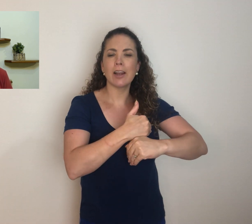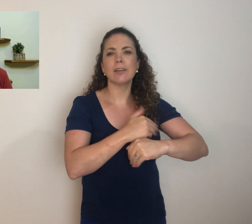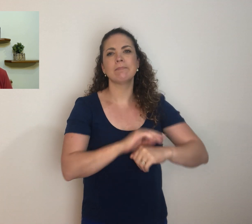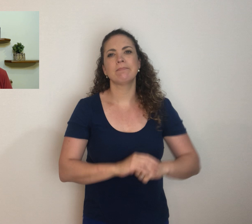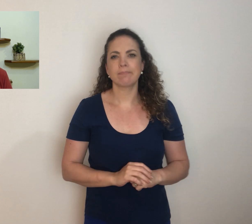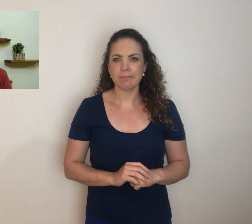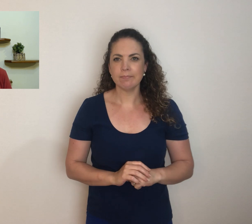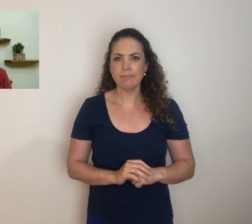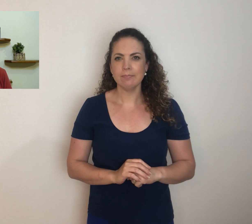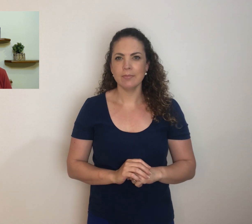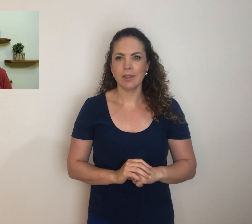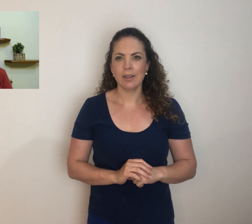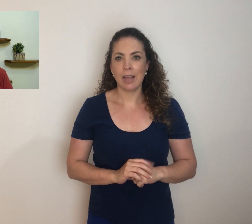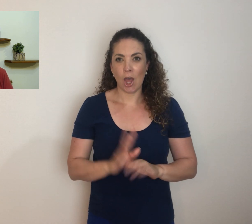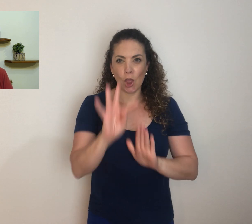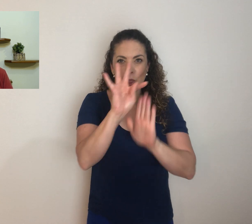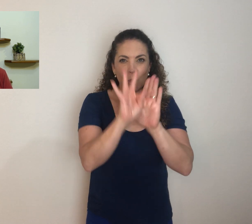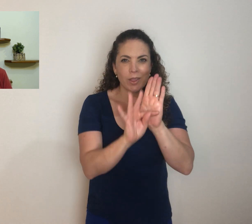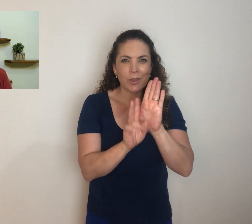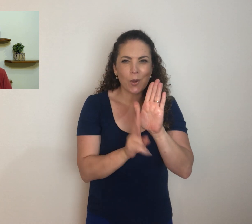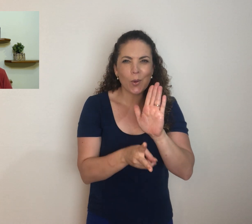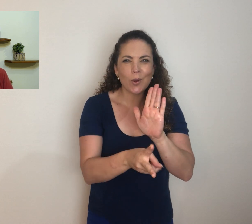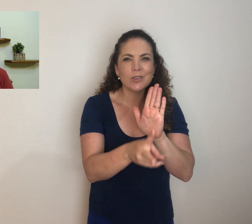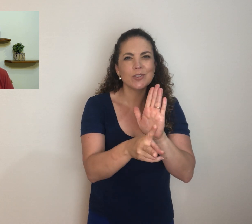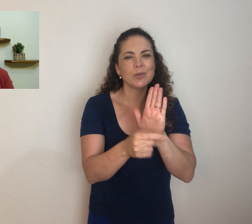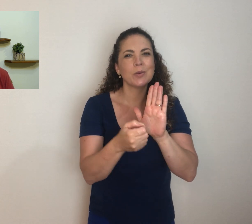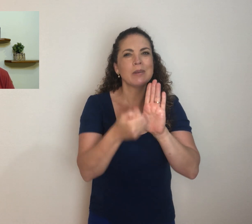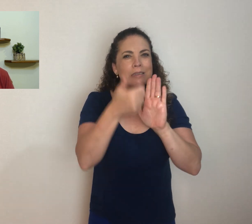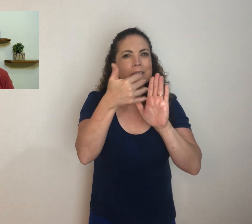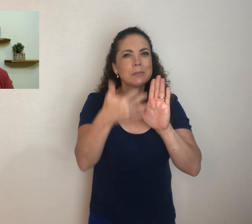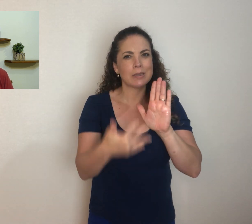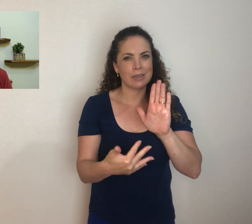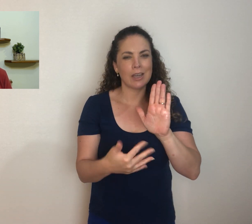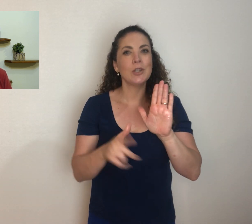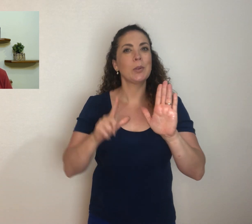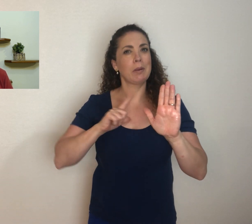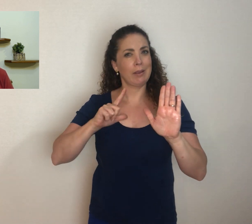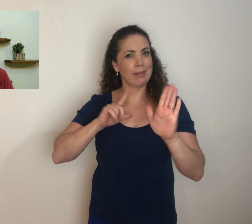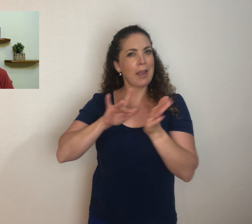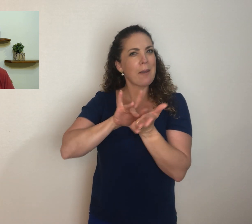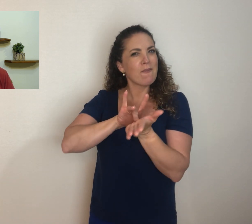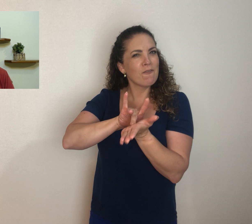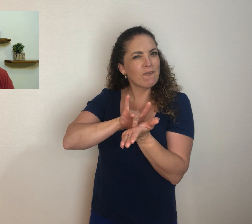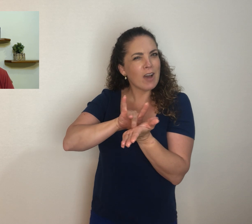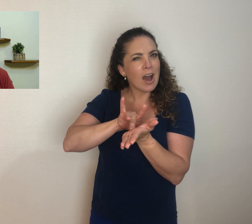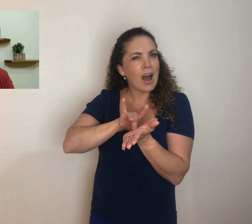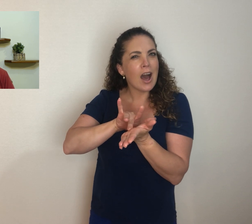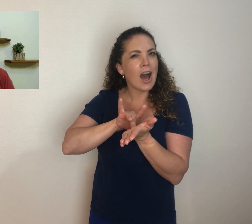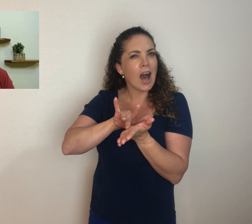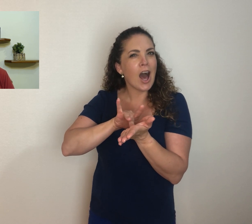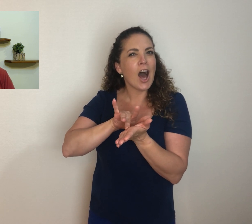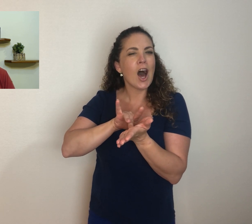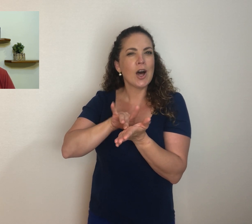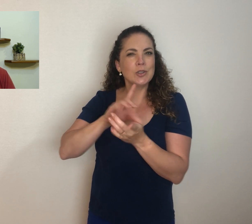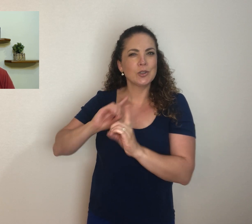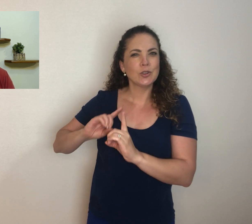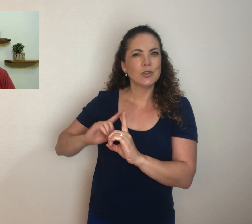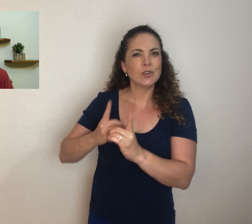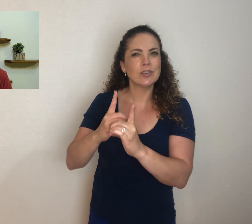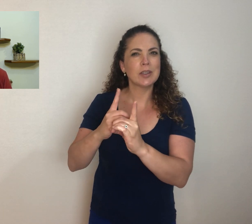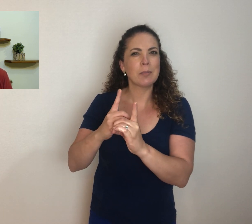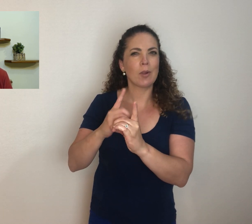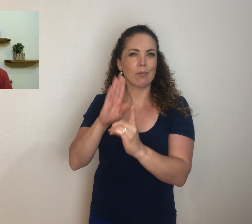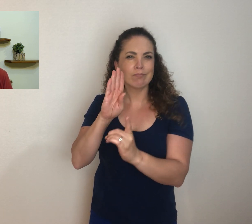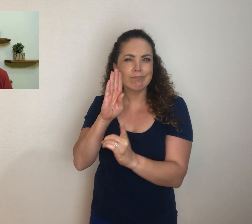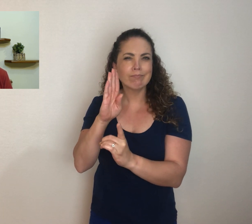Paulo menciona, por mais de uma vez, os homens maus, os falsos cristãos que andarão no meio